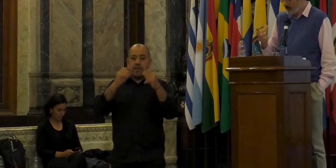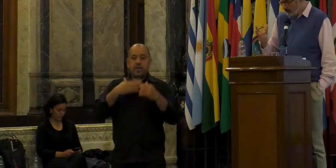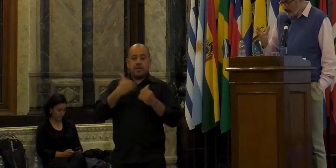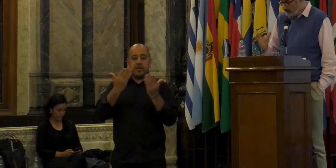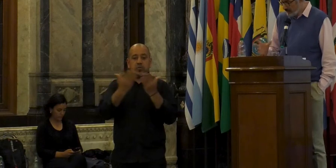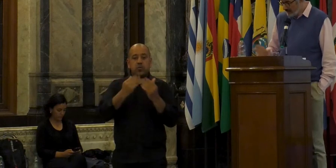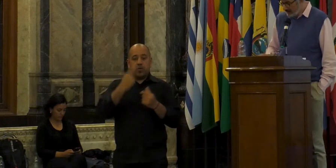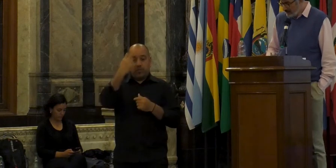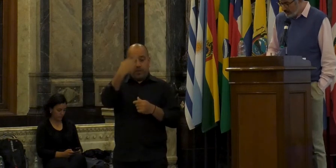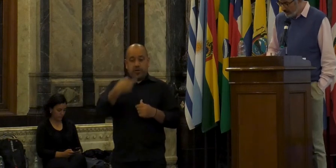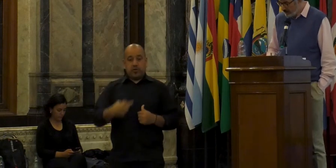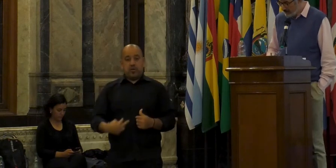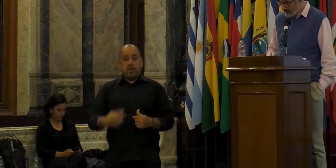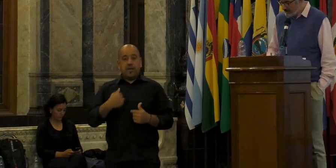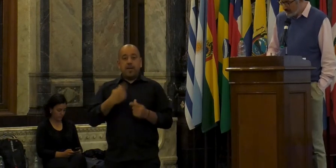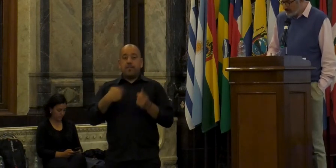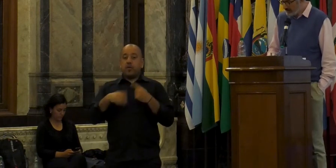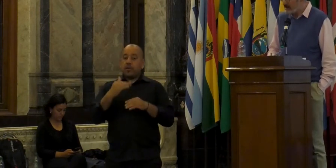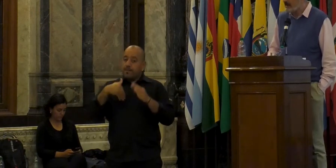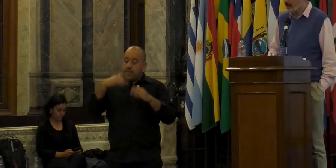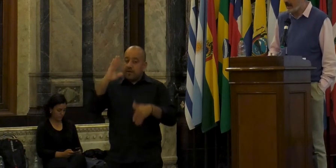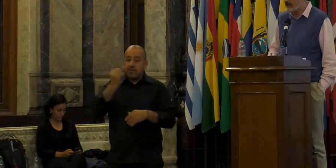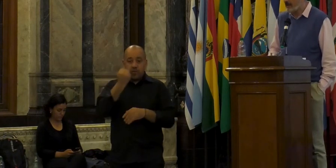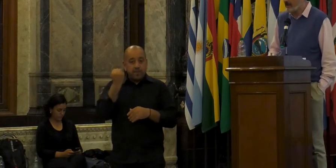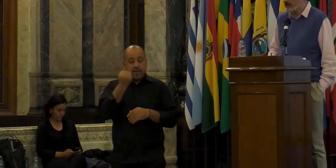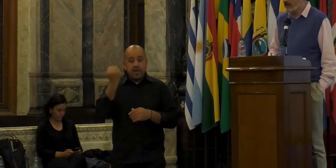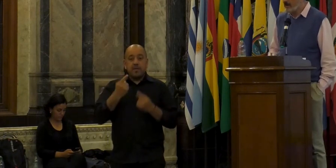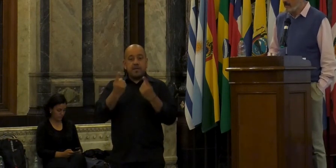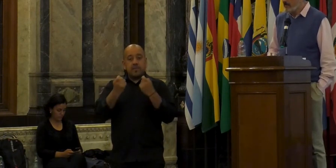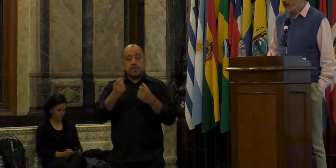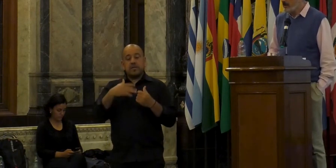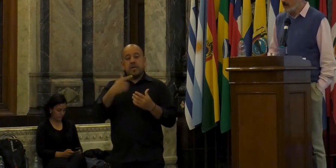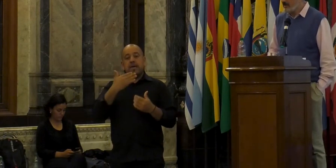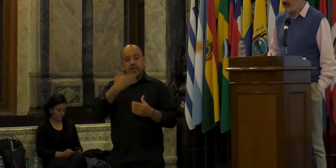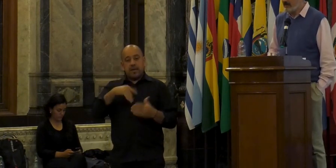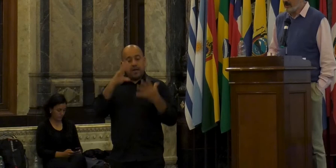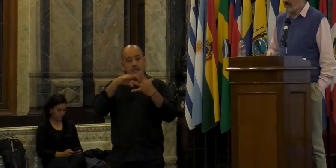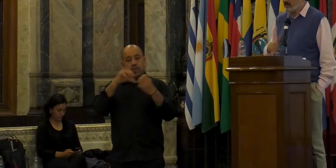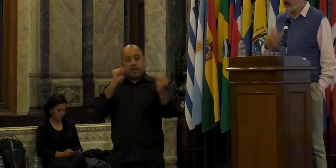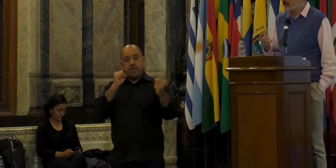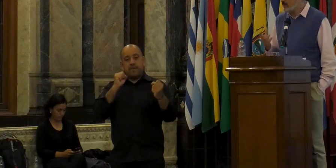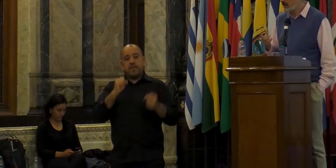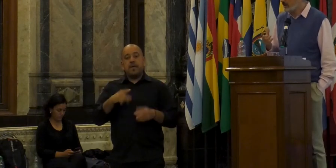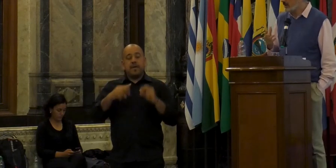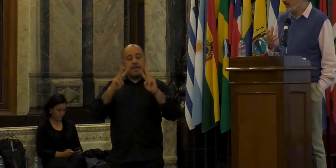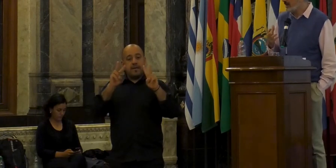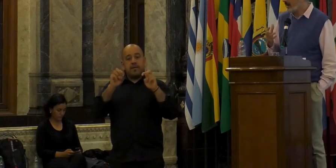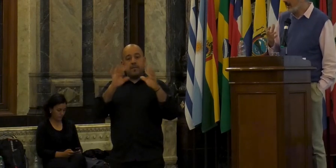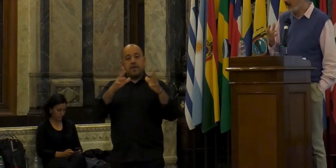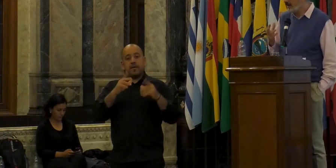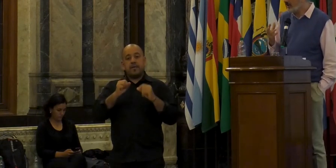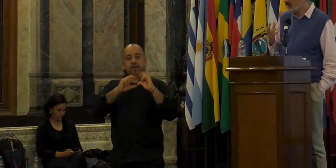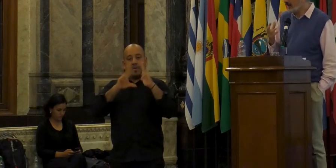intimidad, pero fundamentalmente lo que necesitamos es entenderla. Y lo de la mistificación también es importante, porque